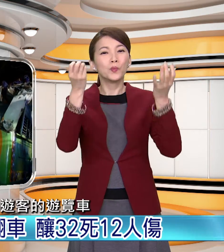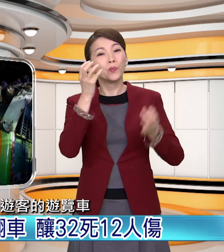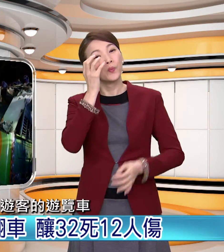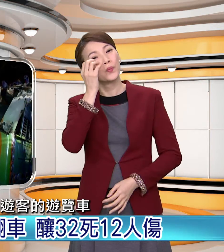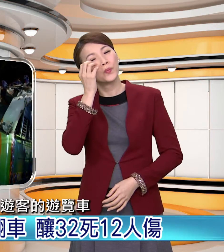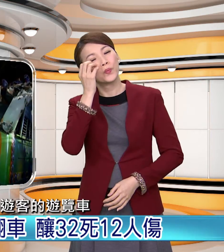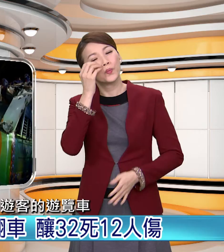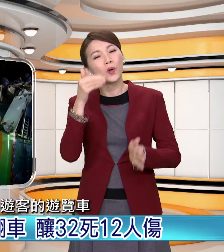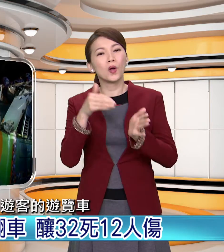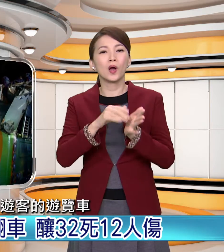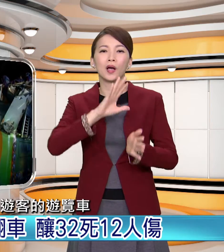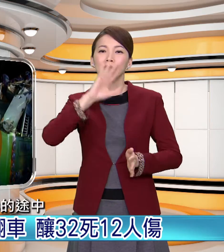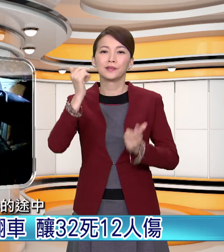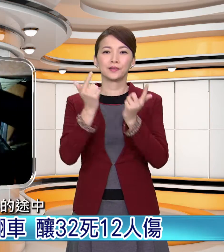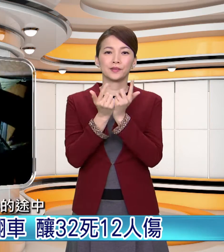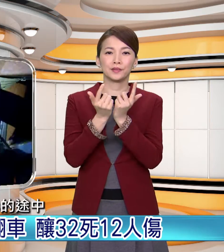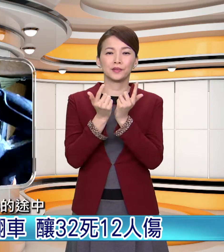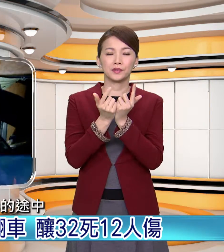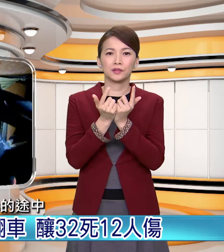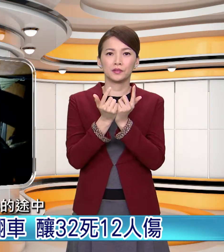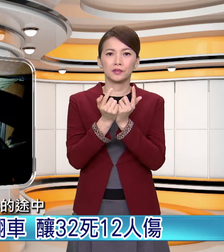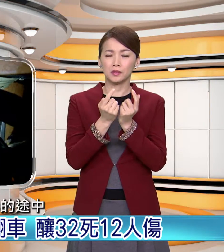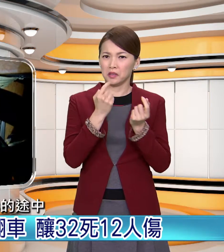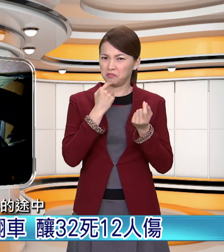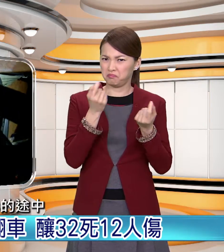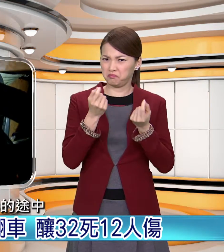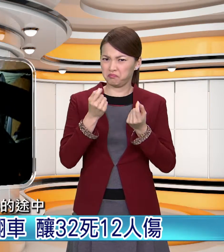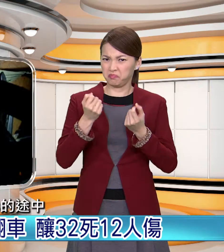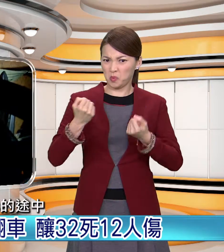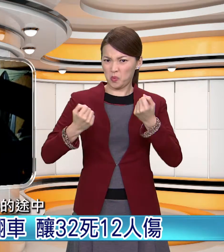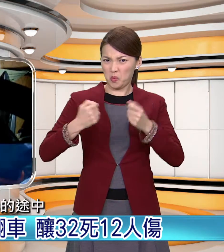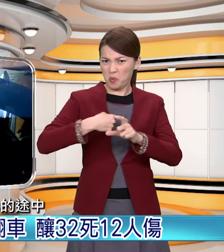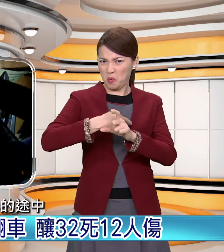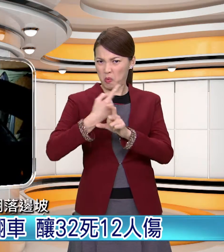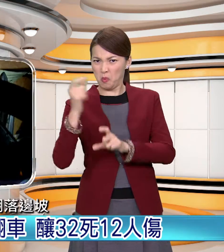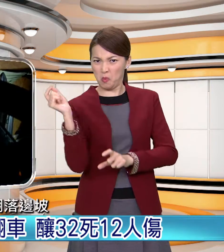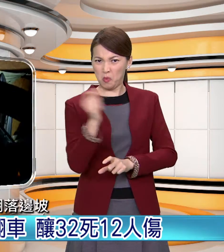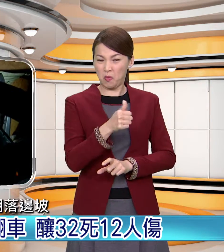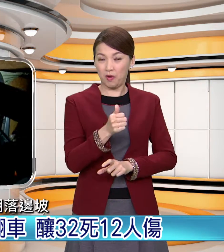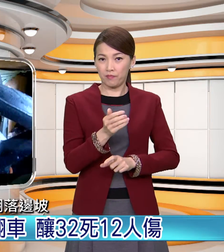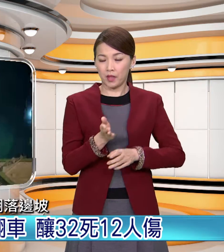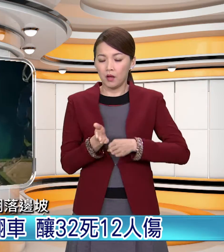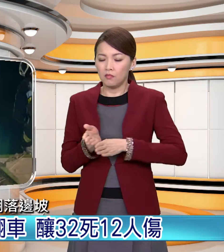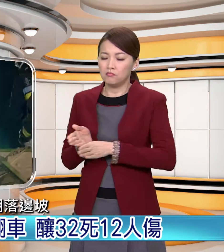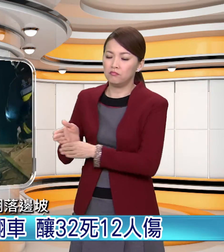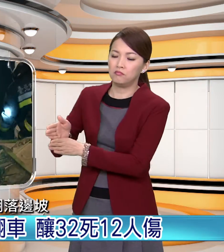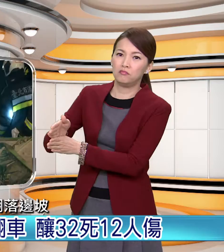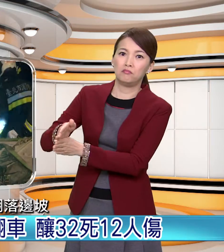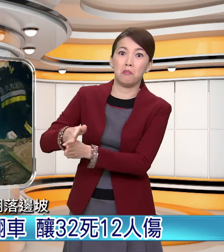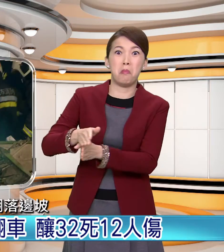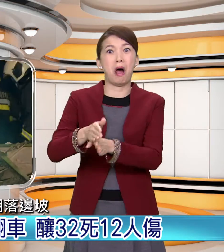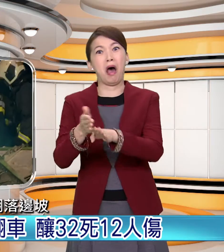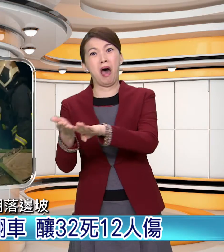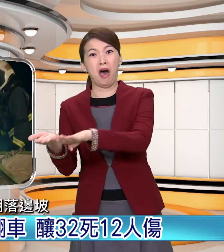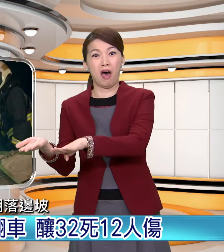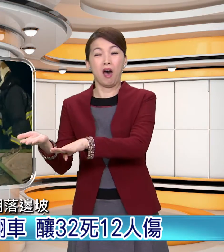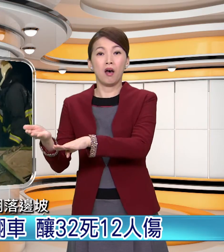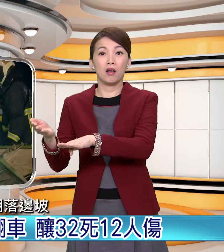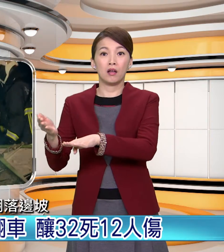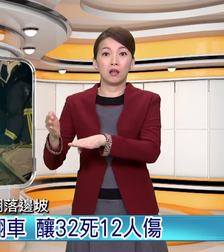车，疑似在返回台北的途中，因为车速过快翻落边坡，